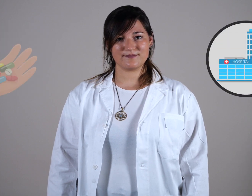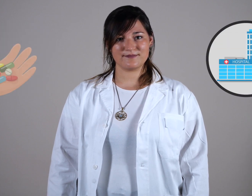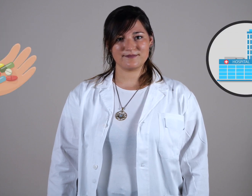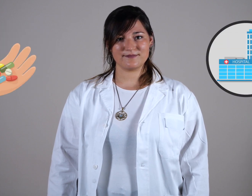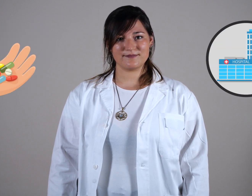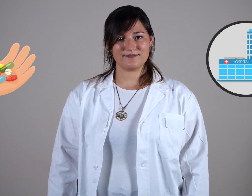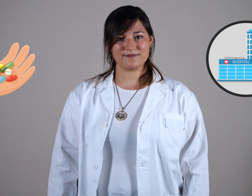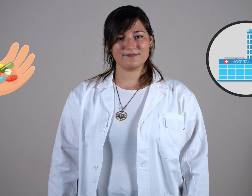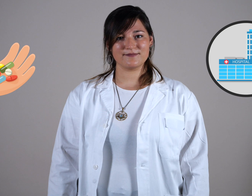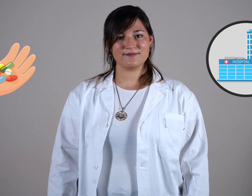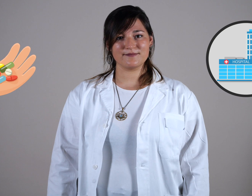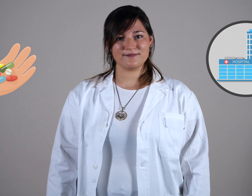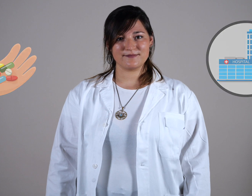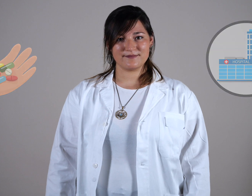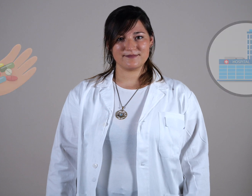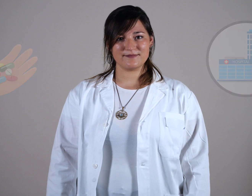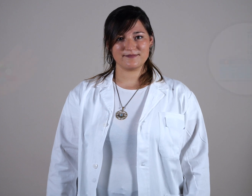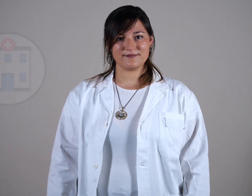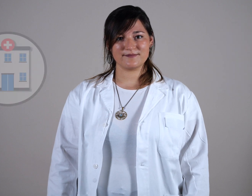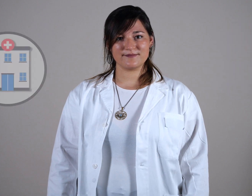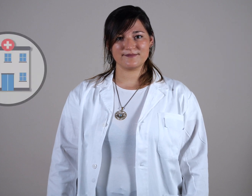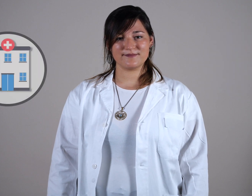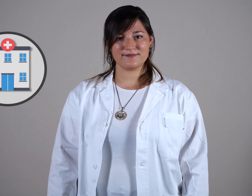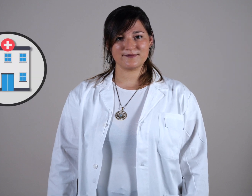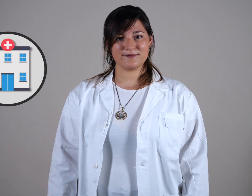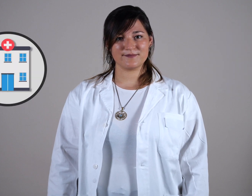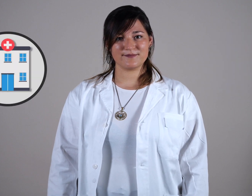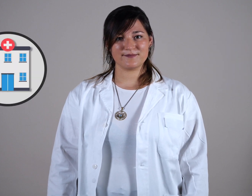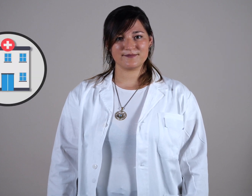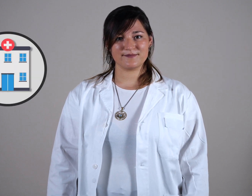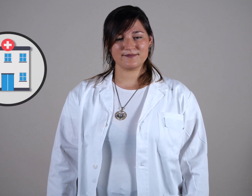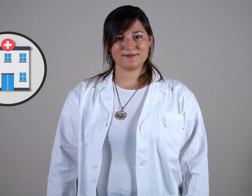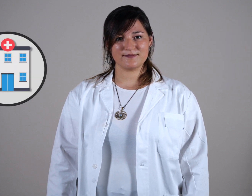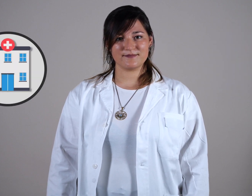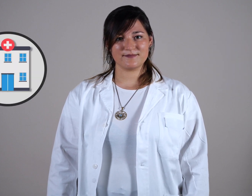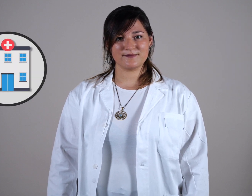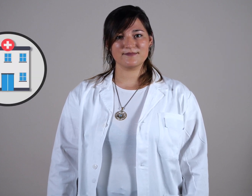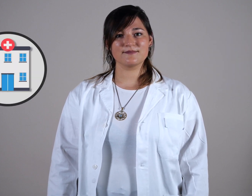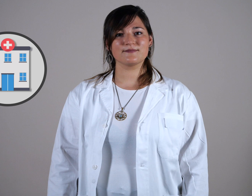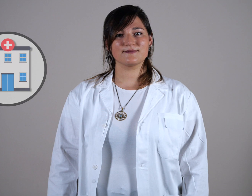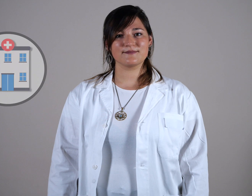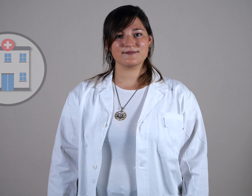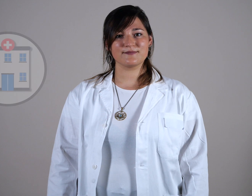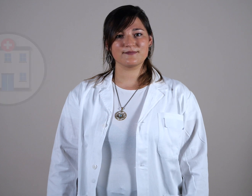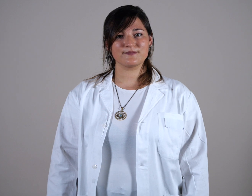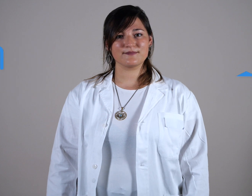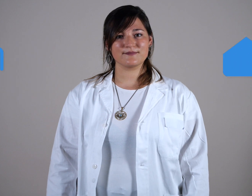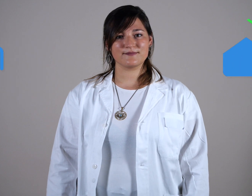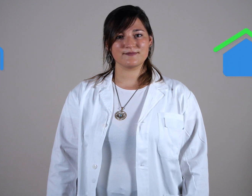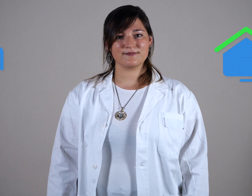ভিজিটের সুবিধা, প্রয়োজনে নিজ বাসস্থানেও চিকিৎসা পেতে পারেন, বিনামূল্যে টিকা দিতে পারবেন, আপনার শারীরিক অবস্থা জানার জন্য রক্ত পরীক্ষা করতে